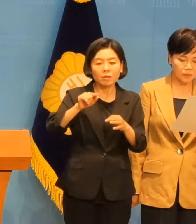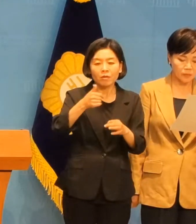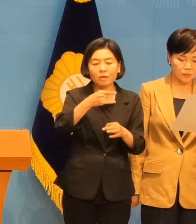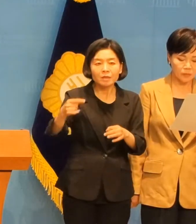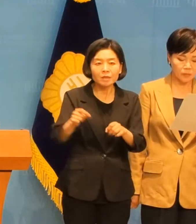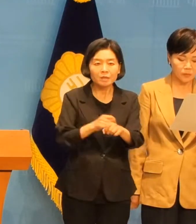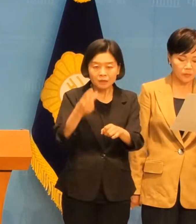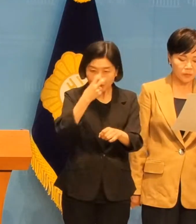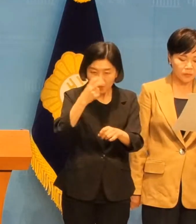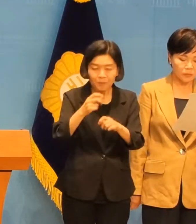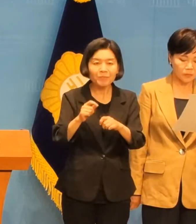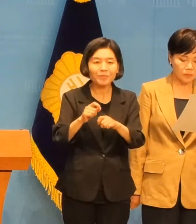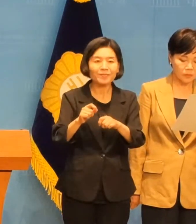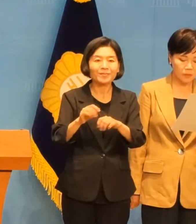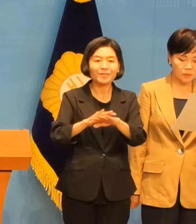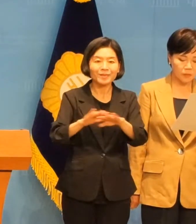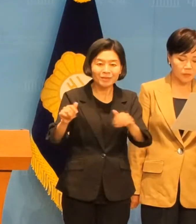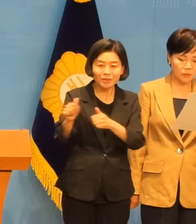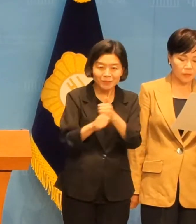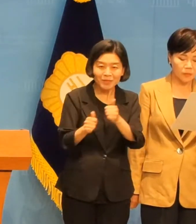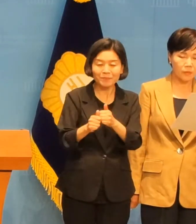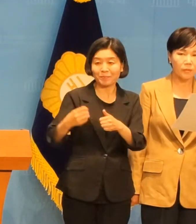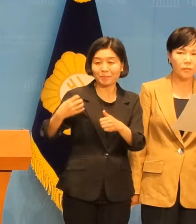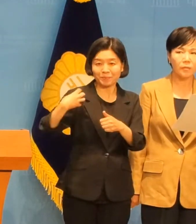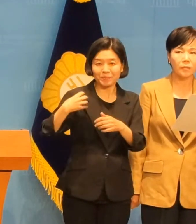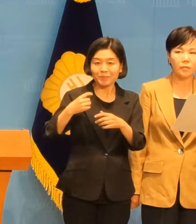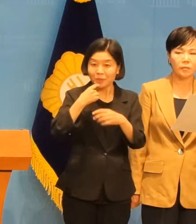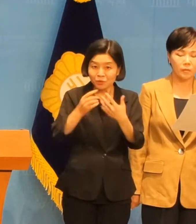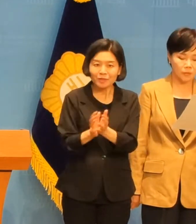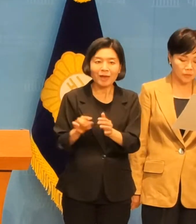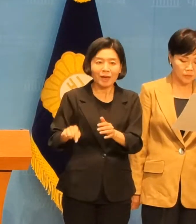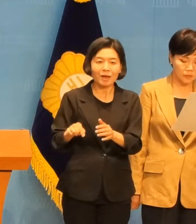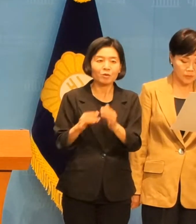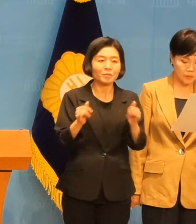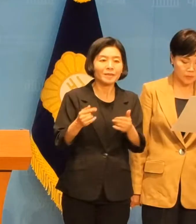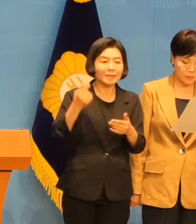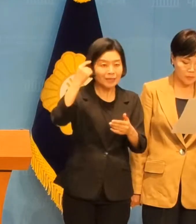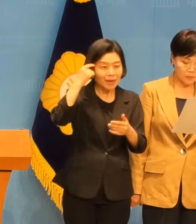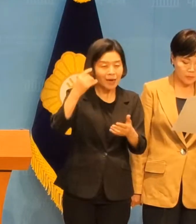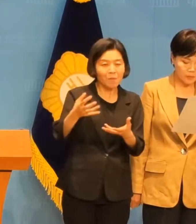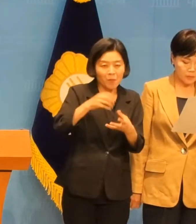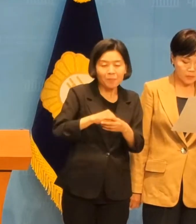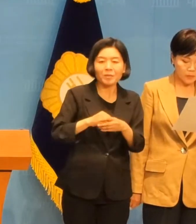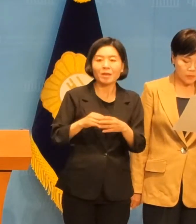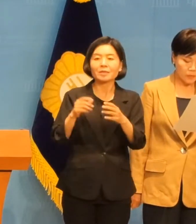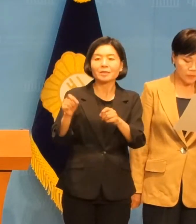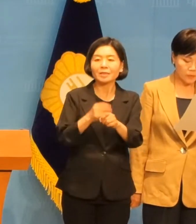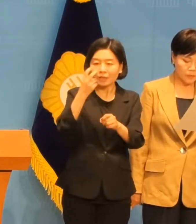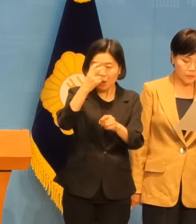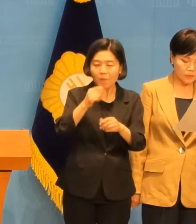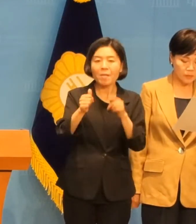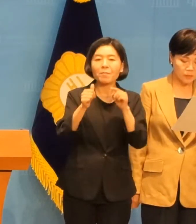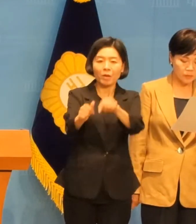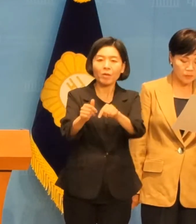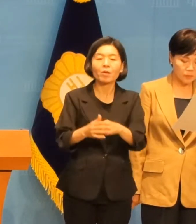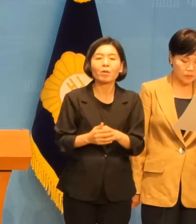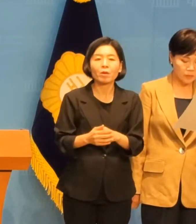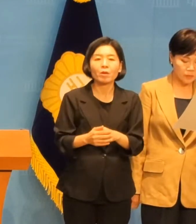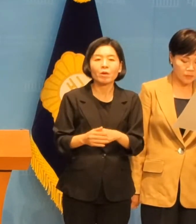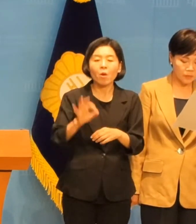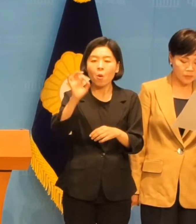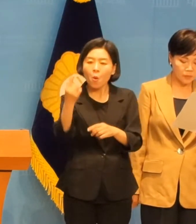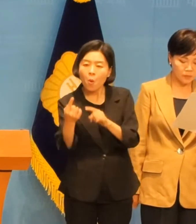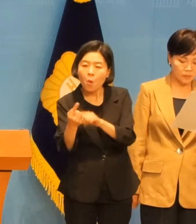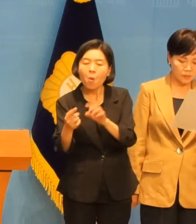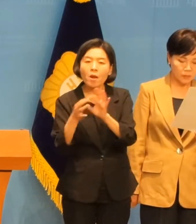TF는 국민의 뜻을 담아 특검에 엄중히 요구합니다. 특검은 오세훈 시장에 대해